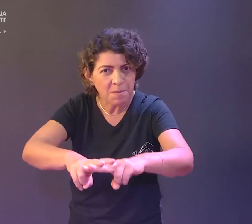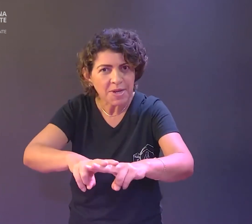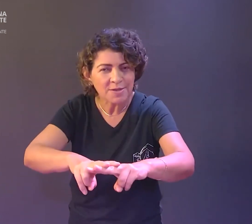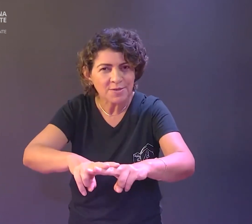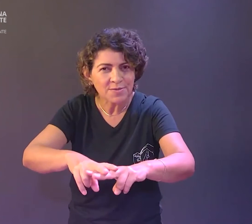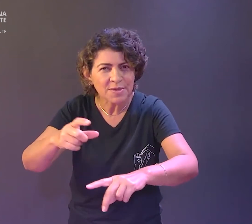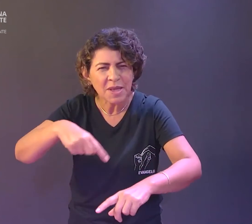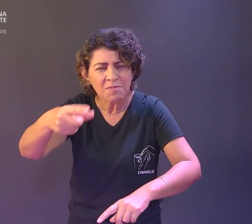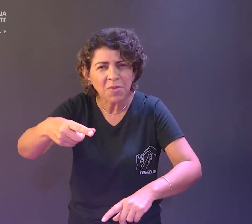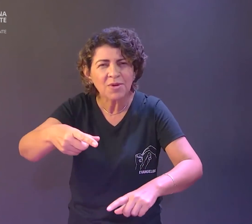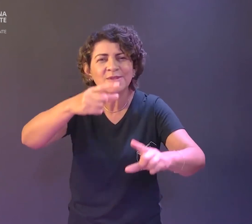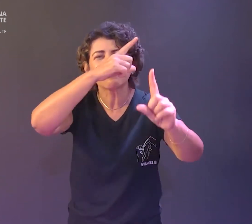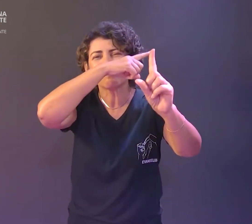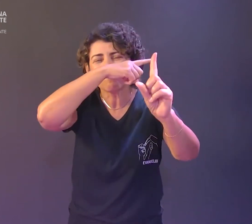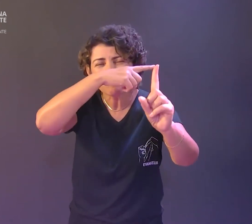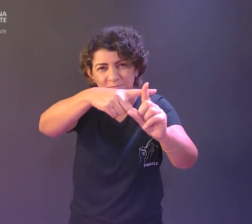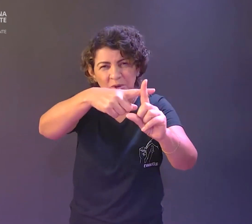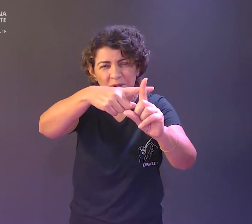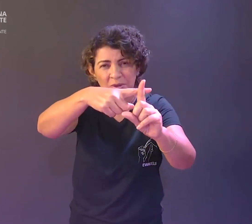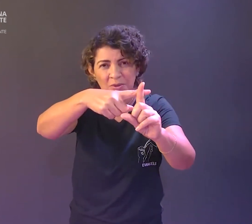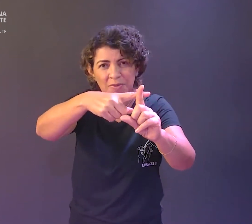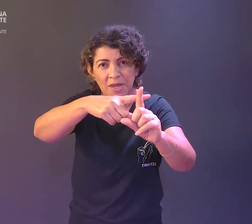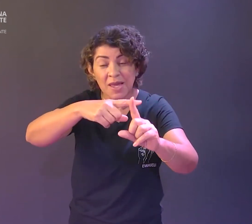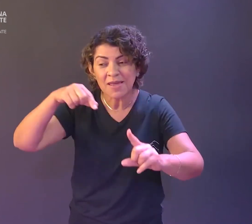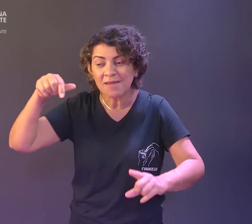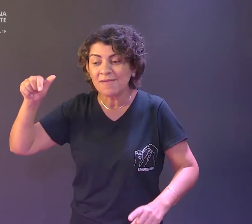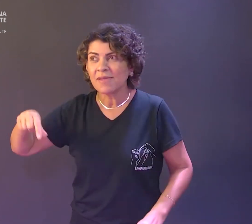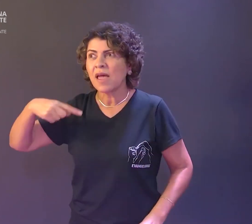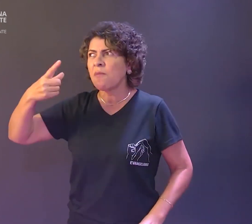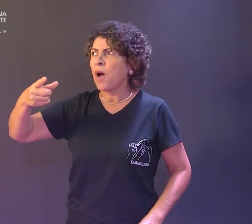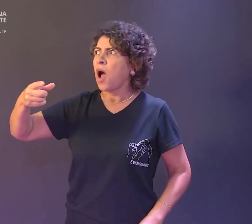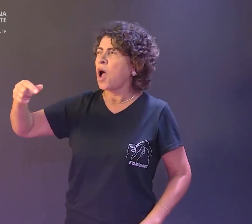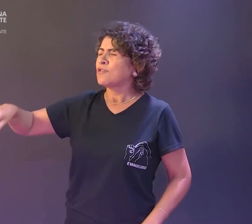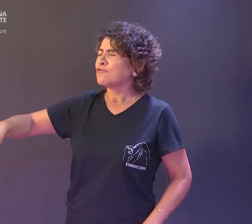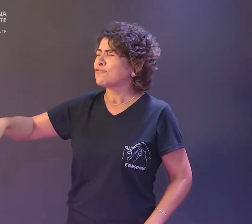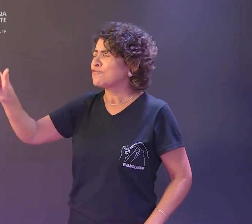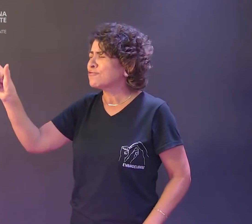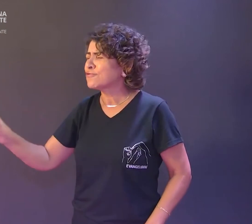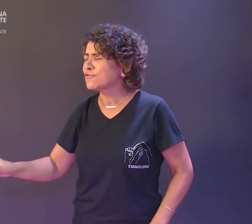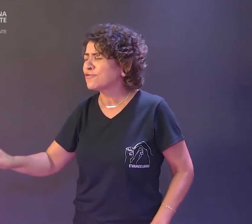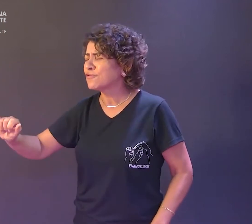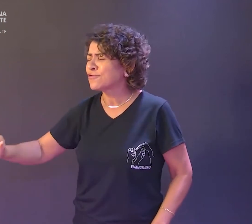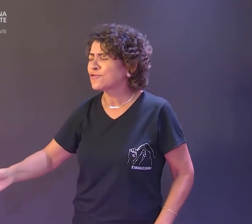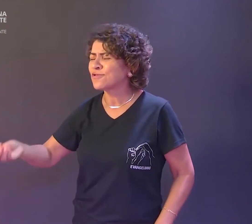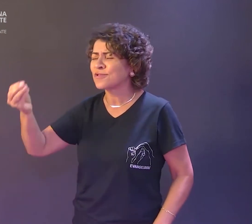crucificado, Judas voltou ao templo e jogou suas moedas ao chão, dominado pelo